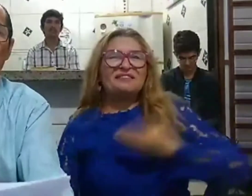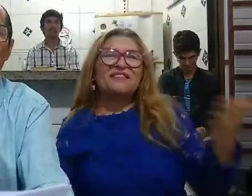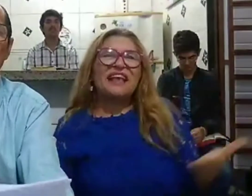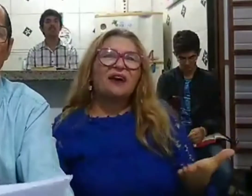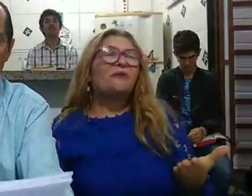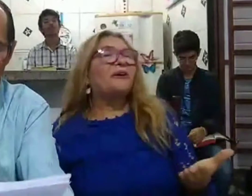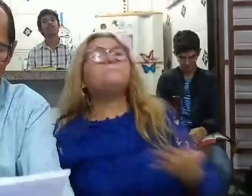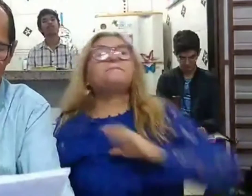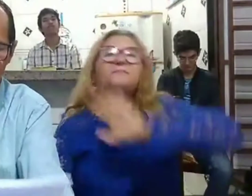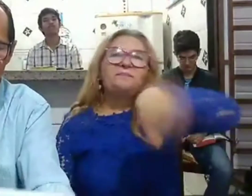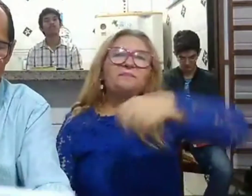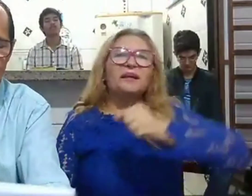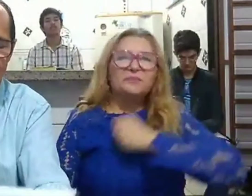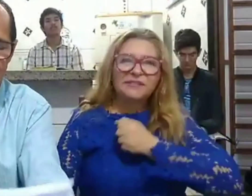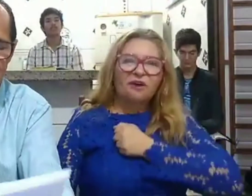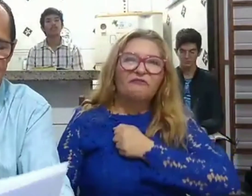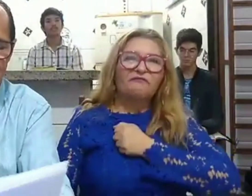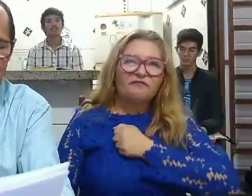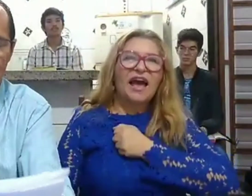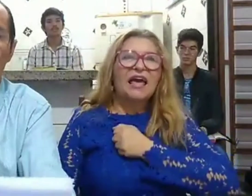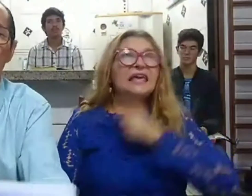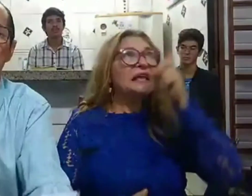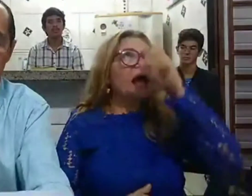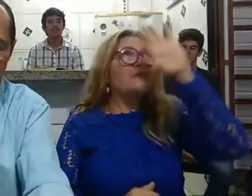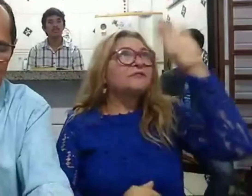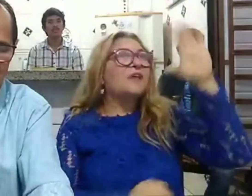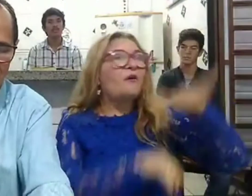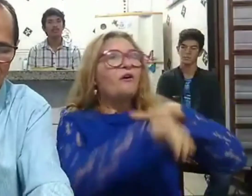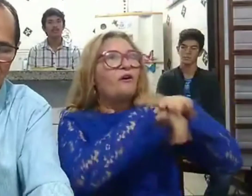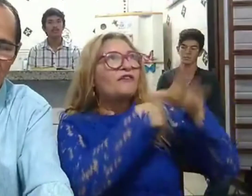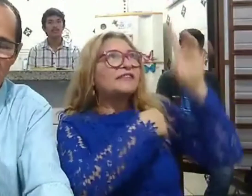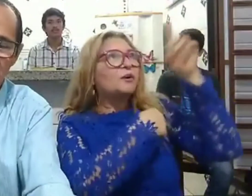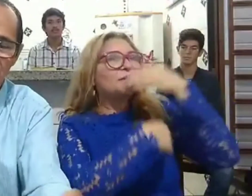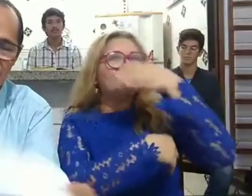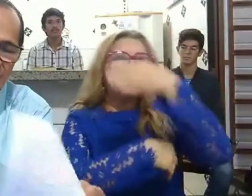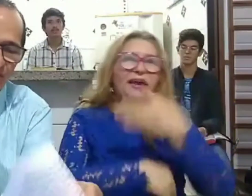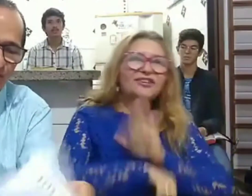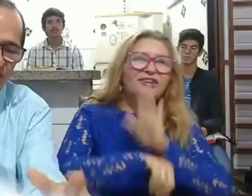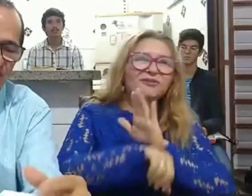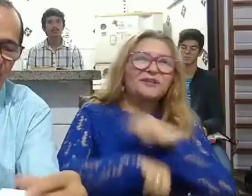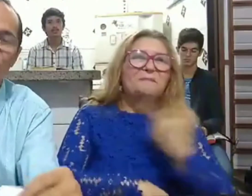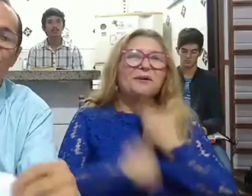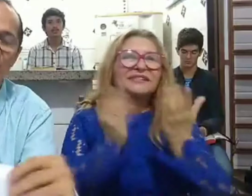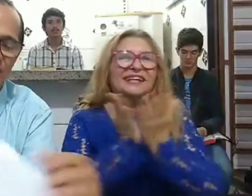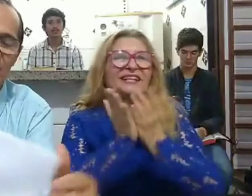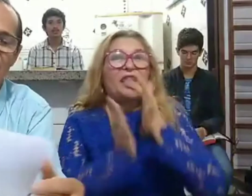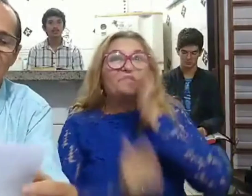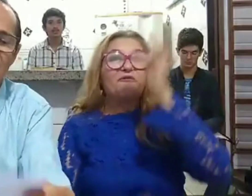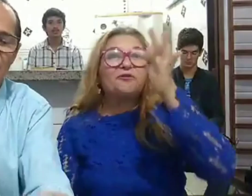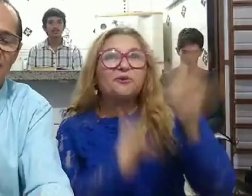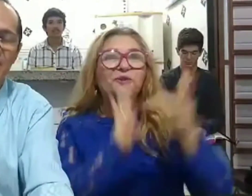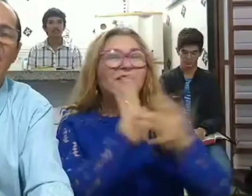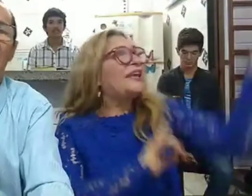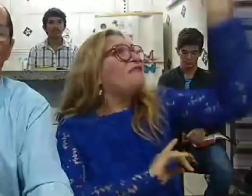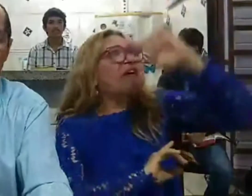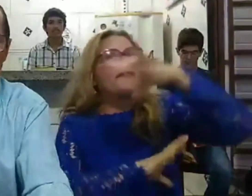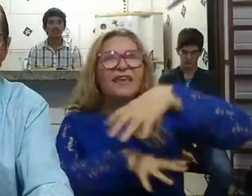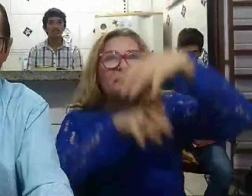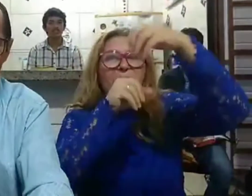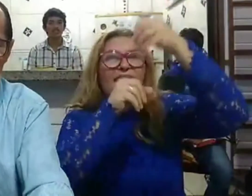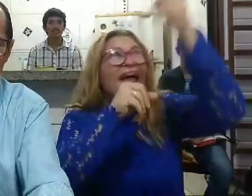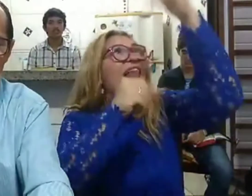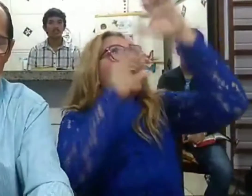para nos salvar e interceder por nós, os crentes, e vir nos buscar um dia para ficar com